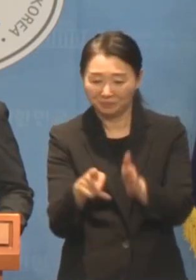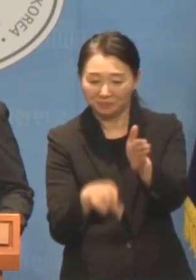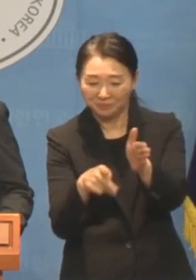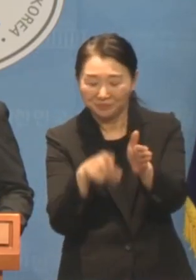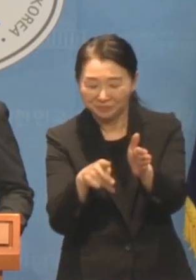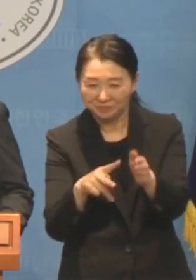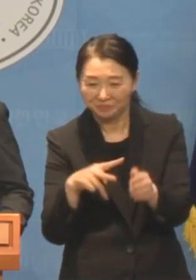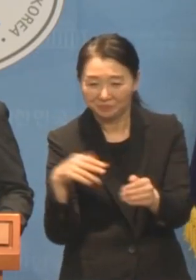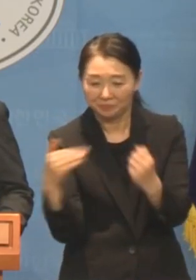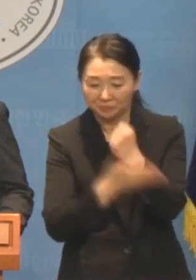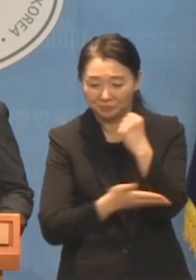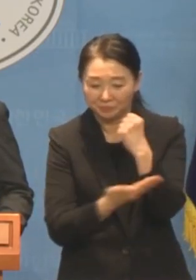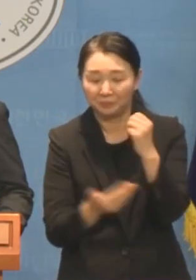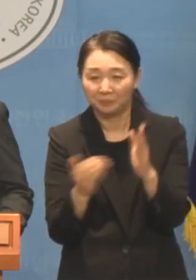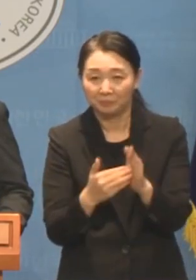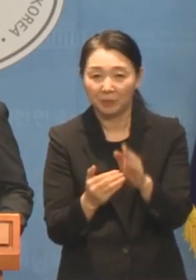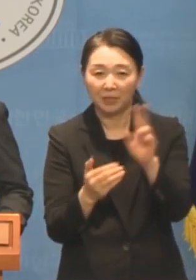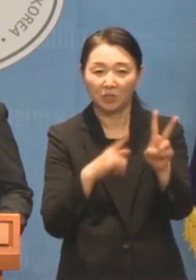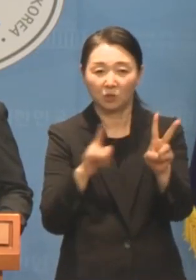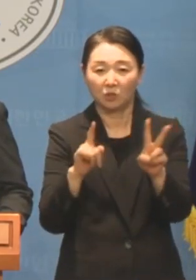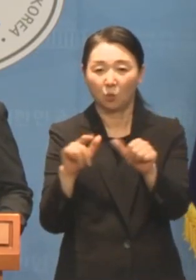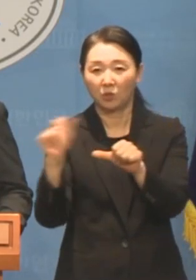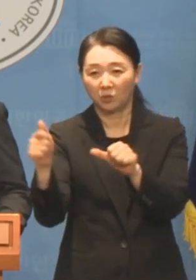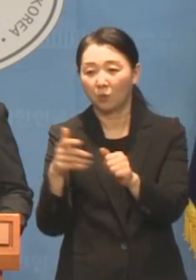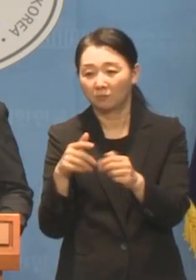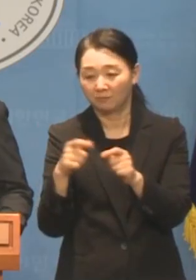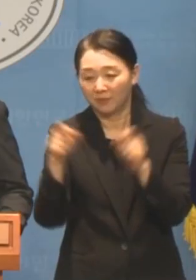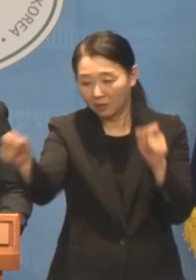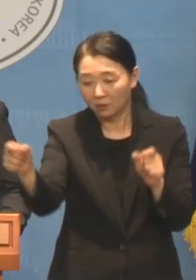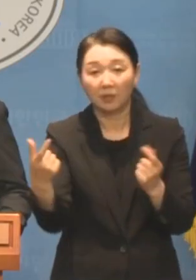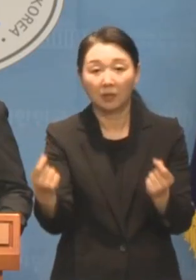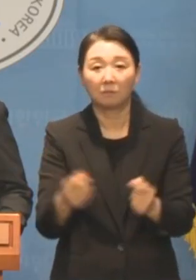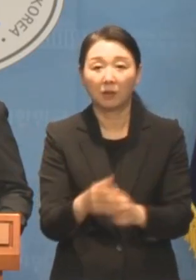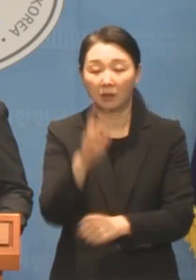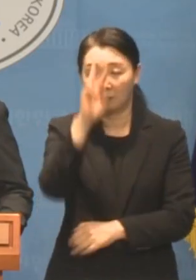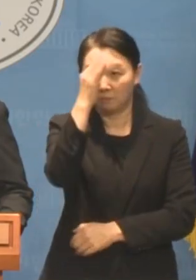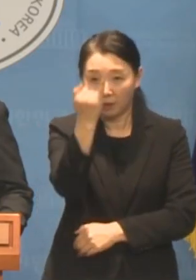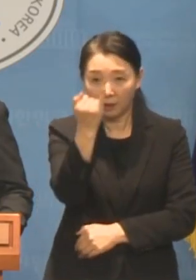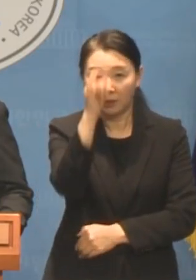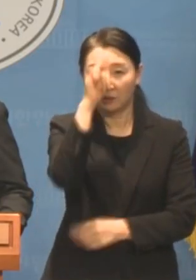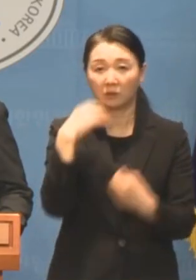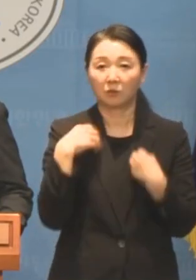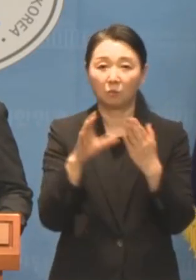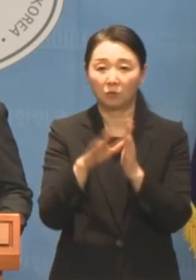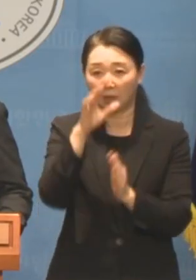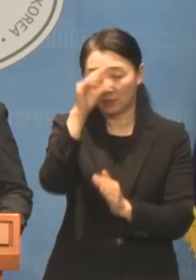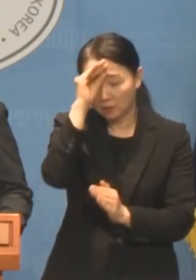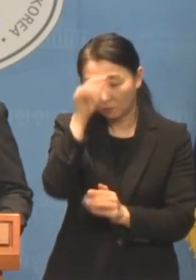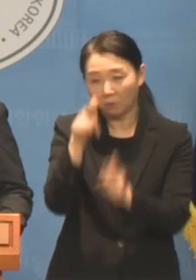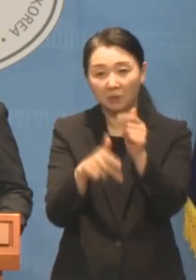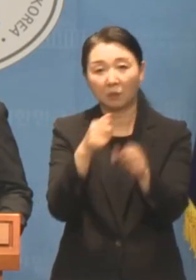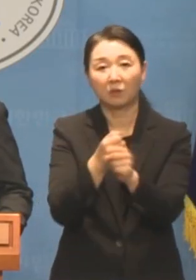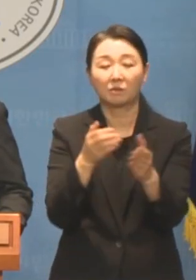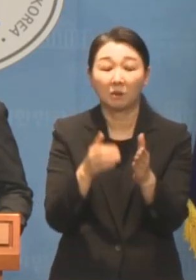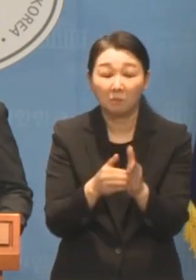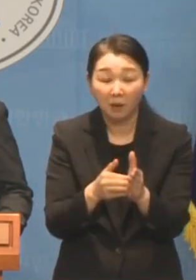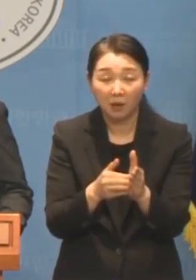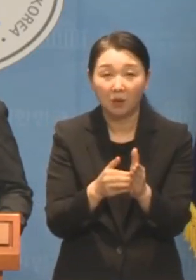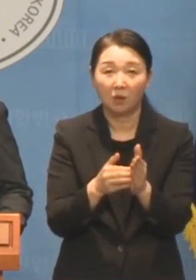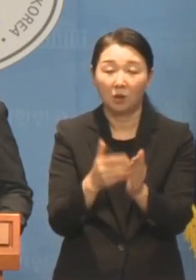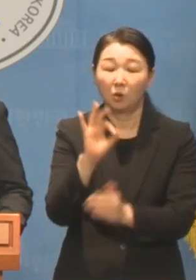2km에서 5km로 연장한 것부터 시작을 하였습니다. 박근혜 정부에서 시범사업으로 결정된 5색